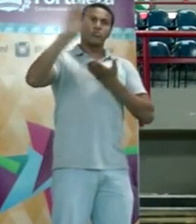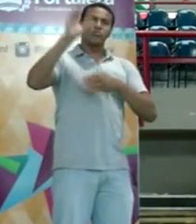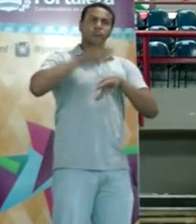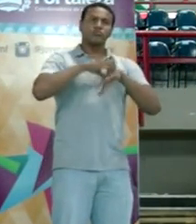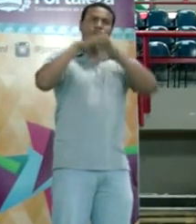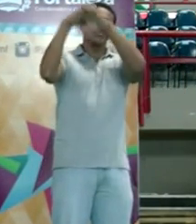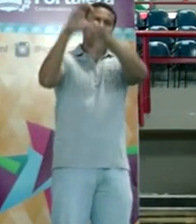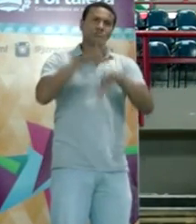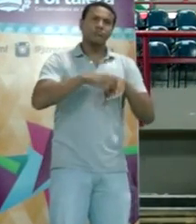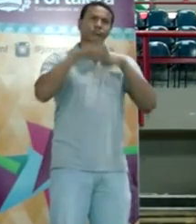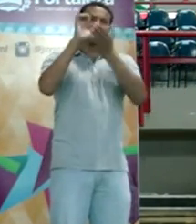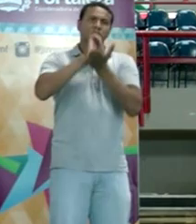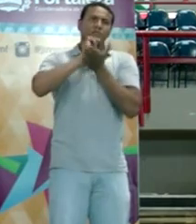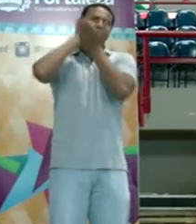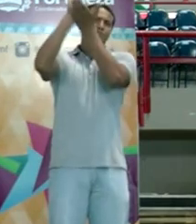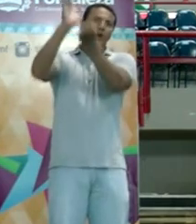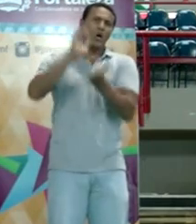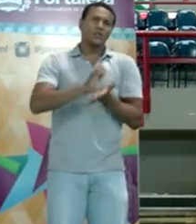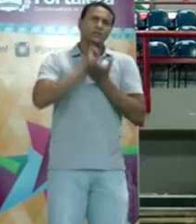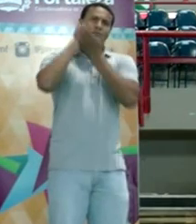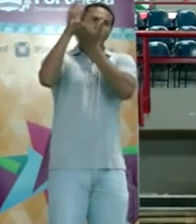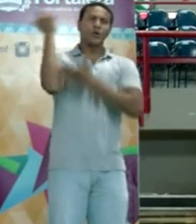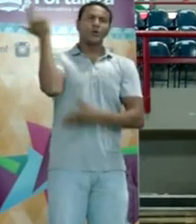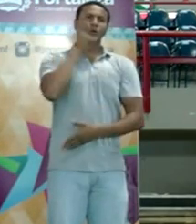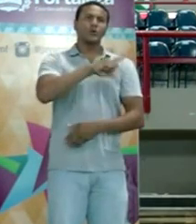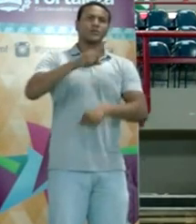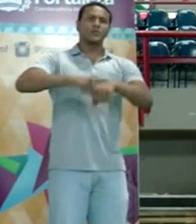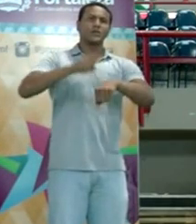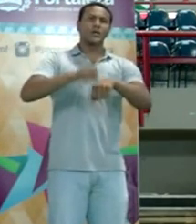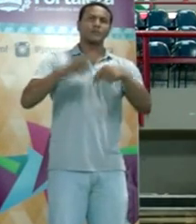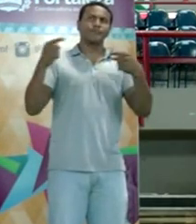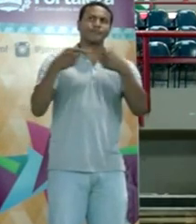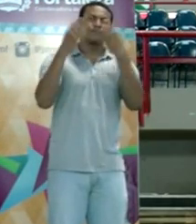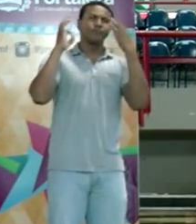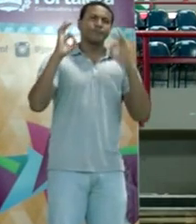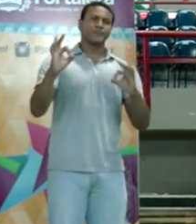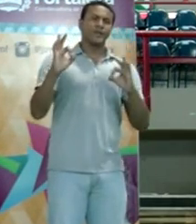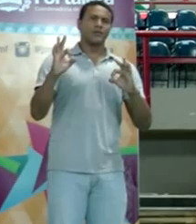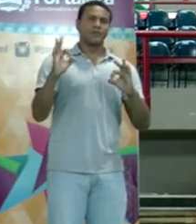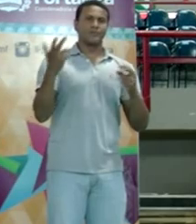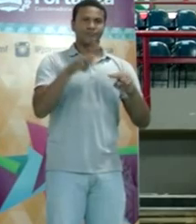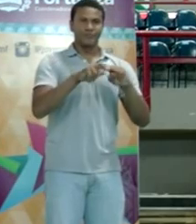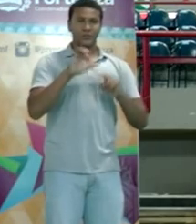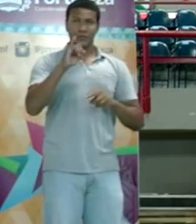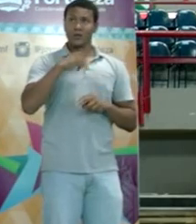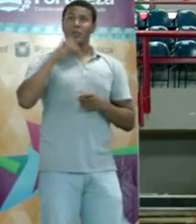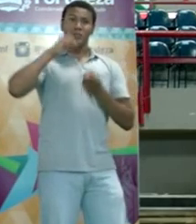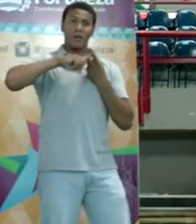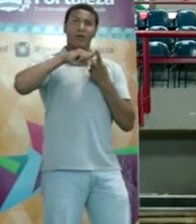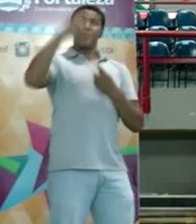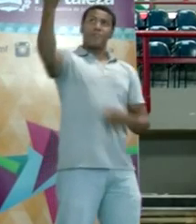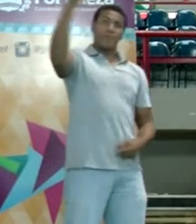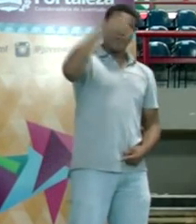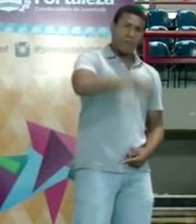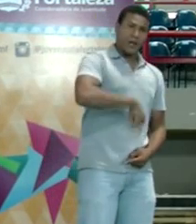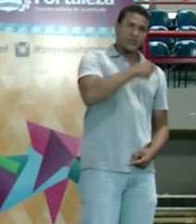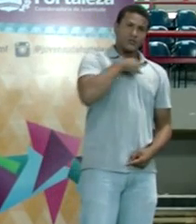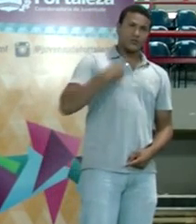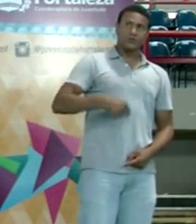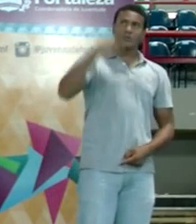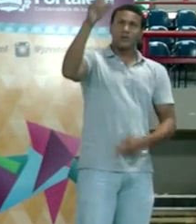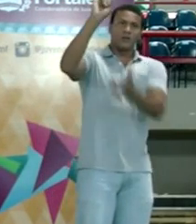produtos que vão para a China chegam mais cedo. Essa é a grande questão, entendeu? Assim também como os produtos que os chineses mandam para cá chegam mais